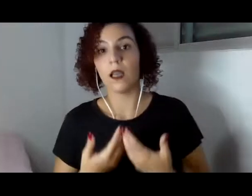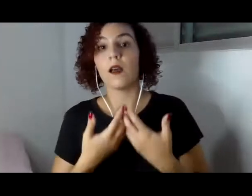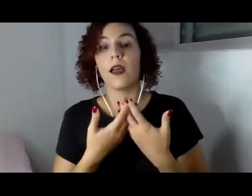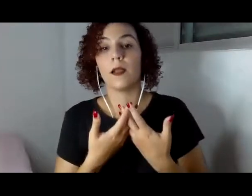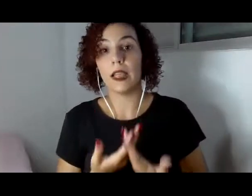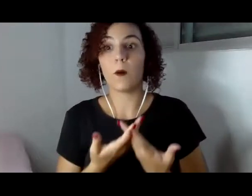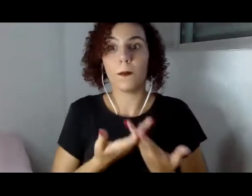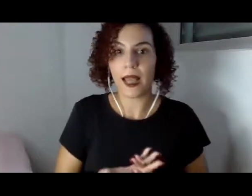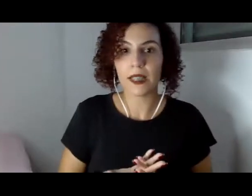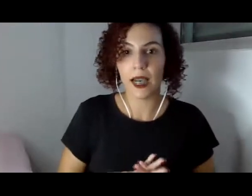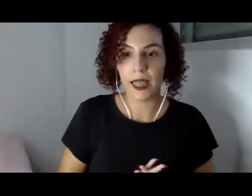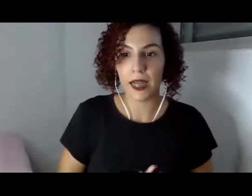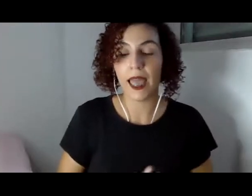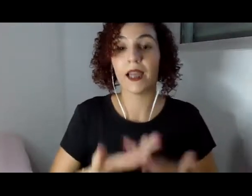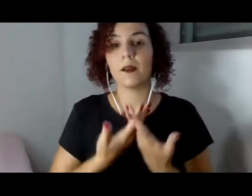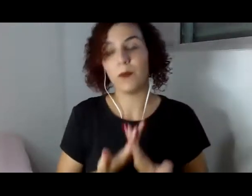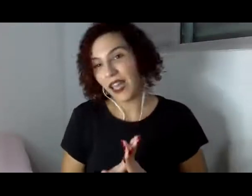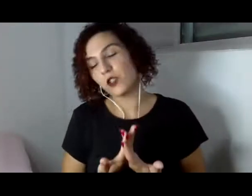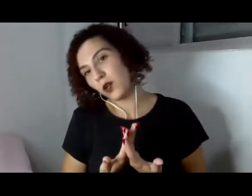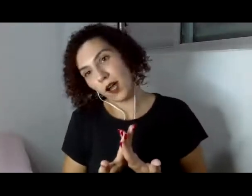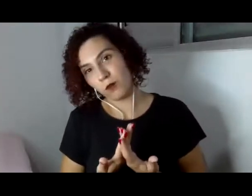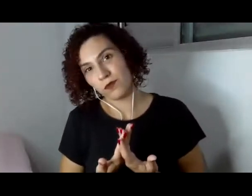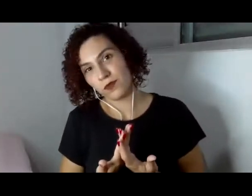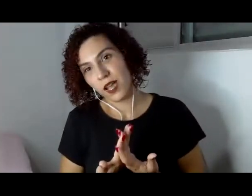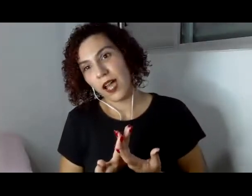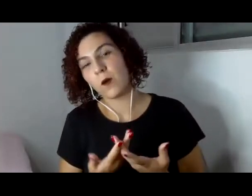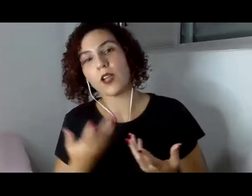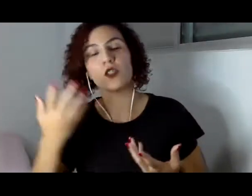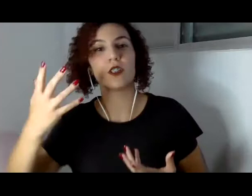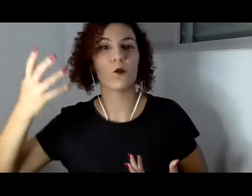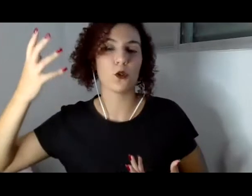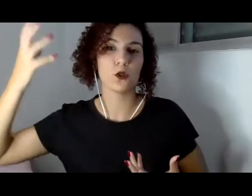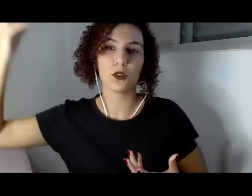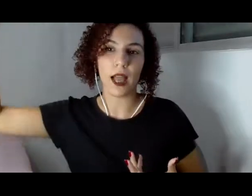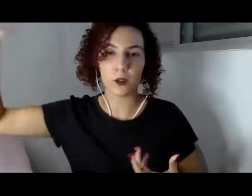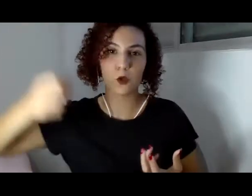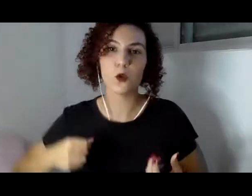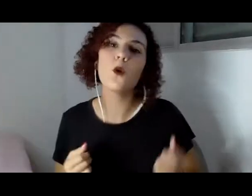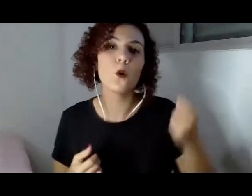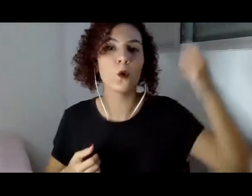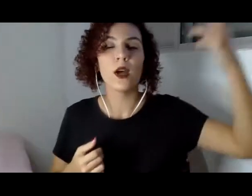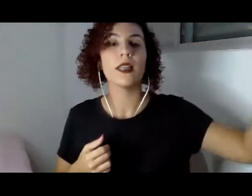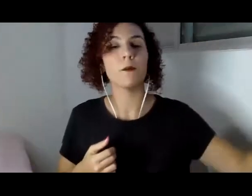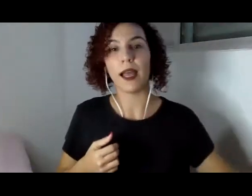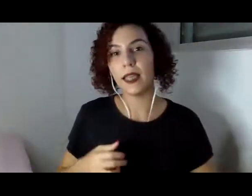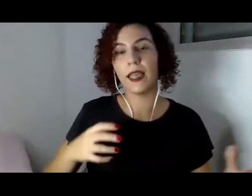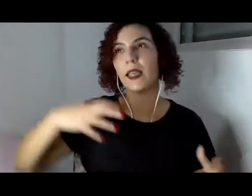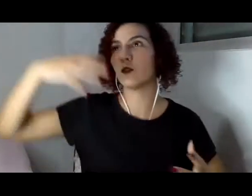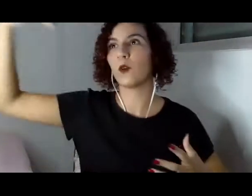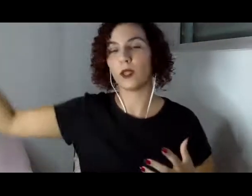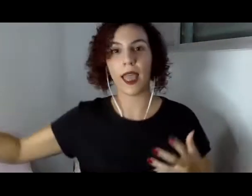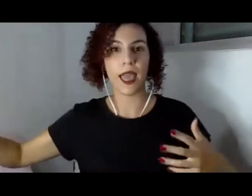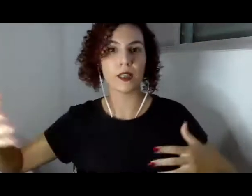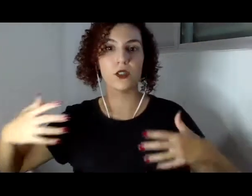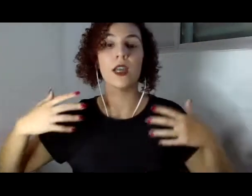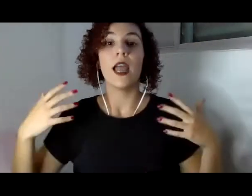ser língua brasileira, ela também é regional. Igual a gente tem o nosso sotaque do Sul, da Bahia,